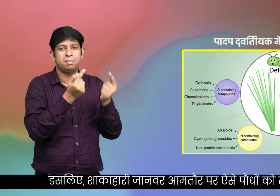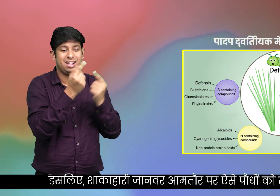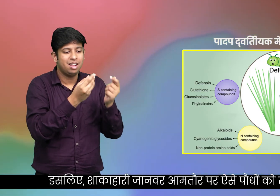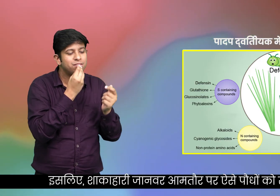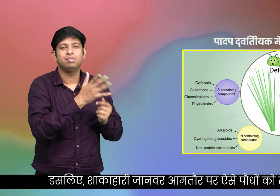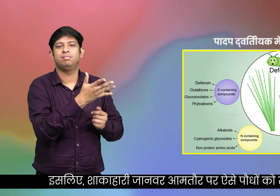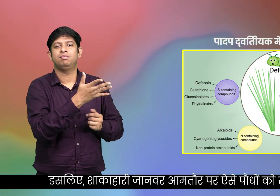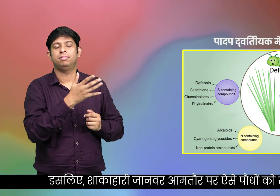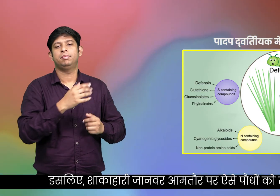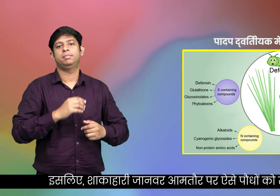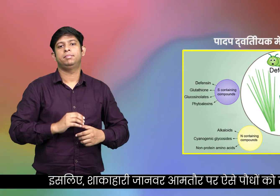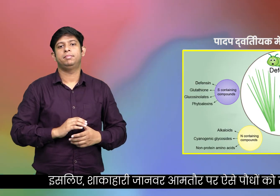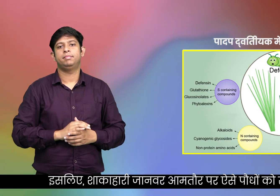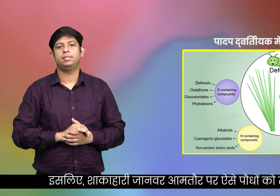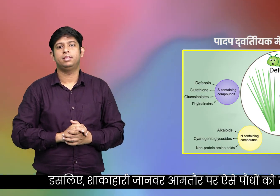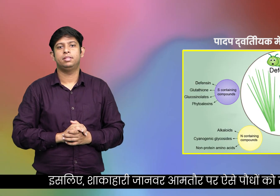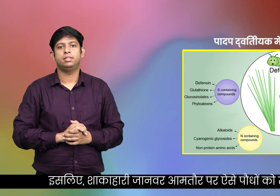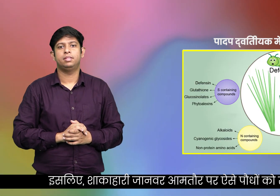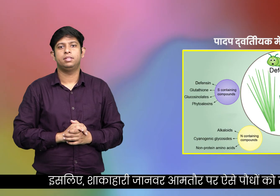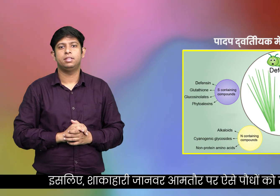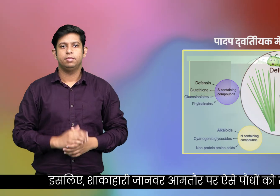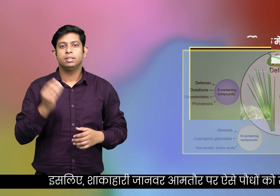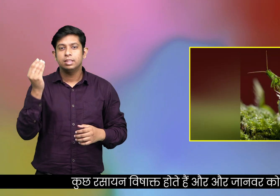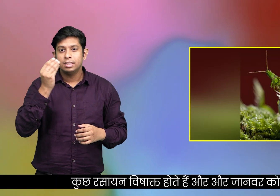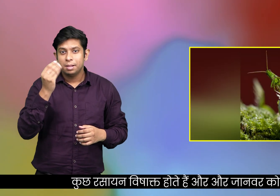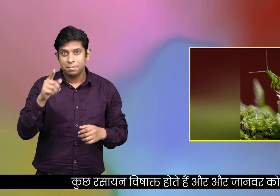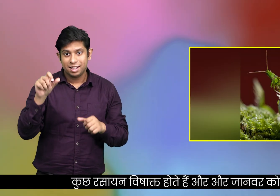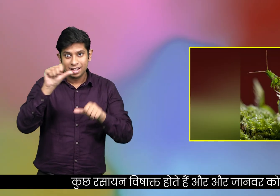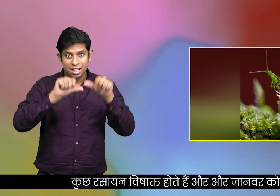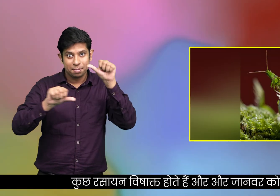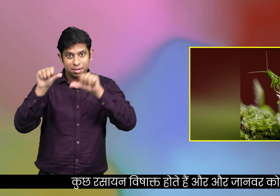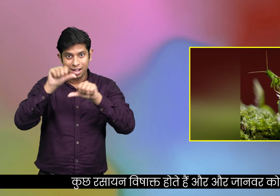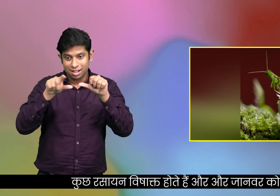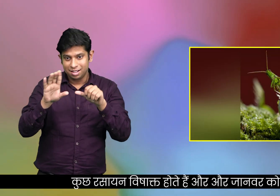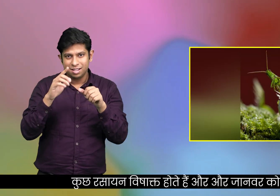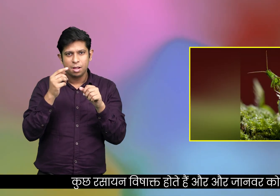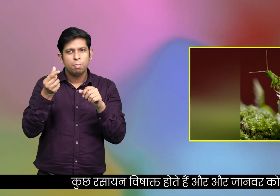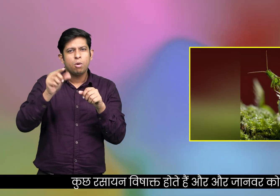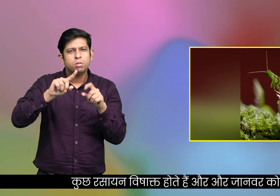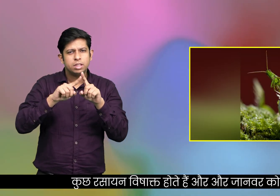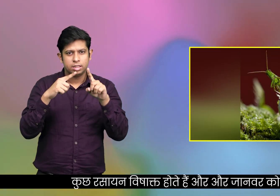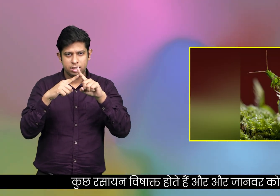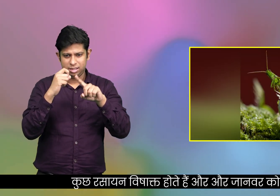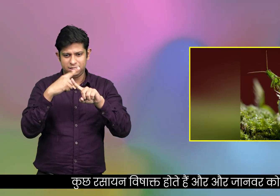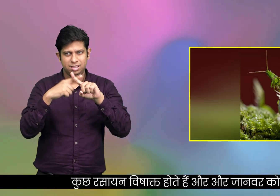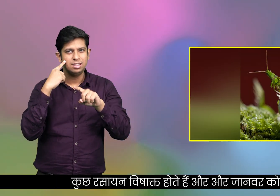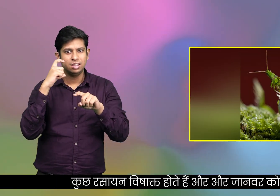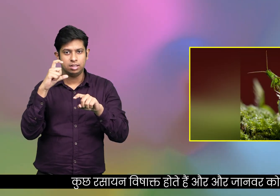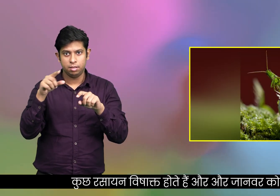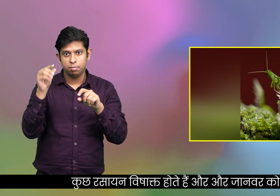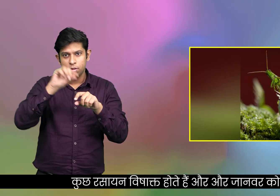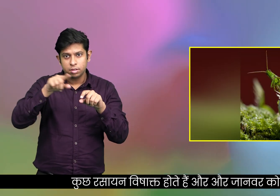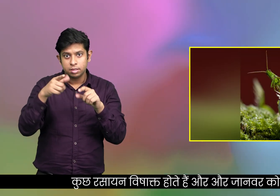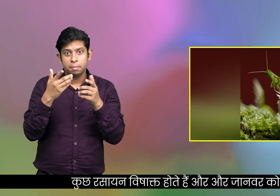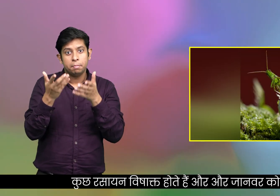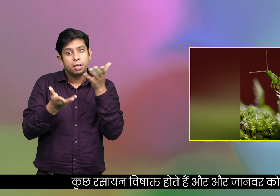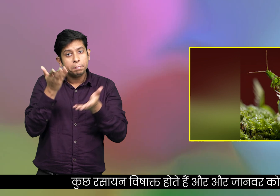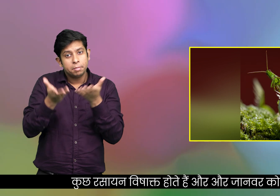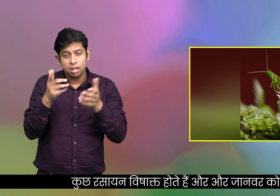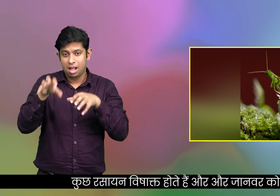को खाना पसंद नहीं करते। कुछ रसायन विषाक्त होते हैं और जानवर को मार भी सकते